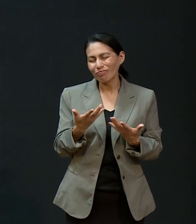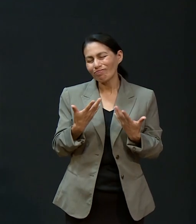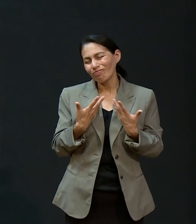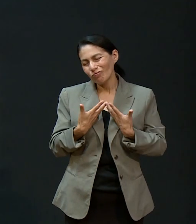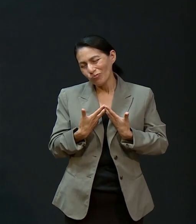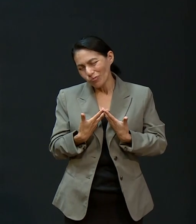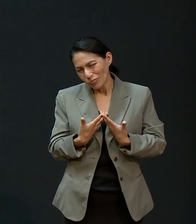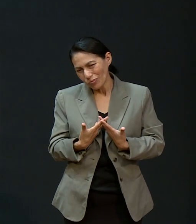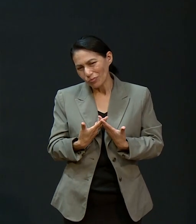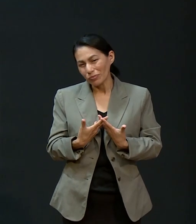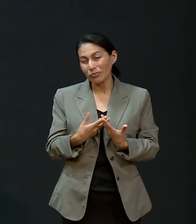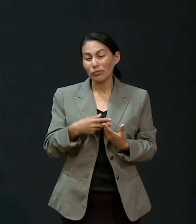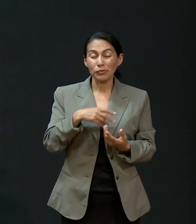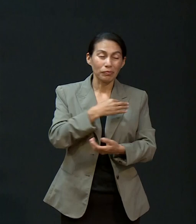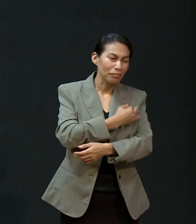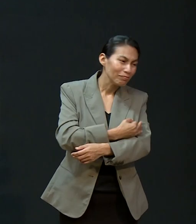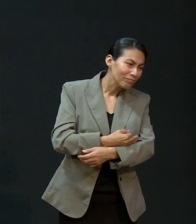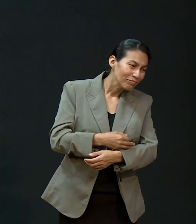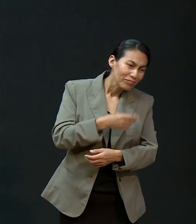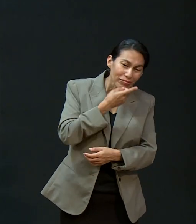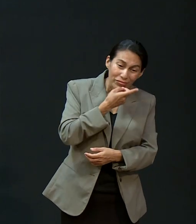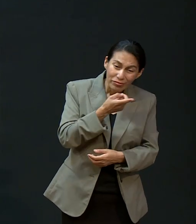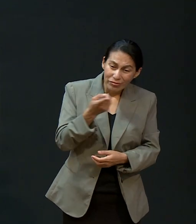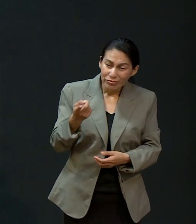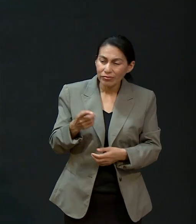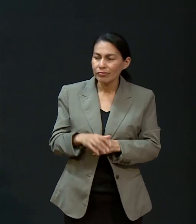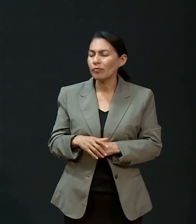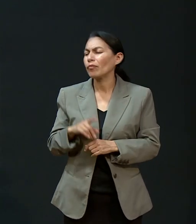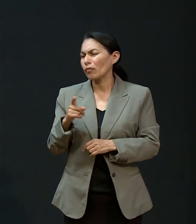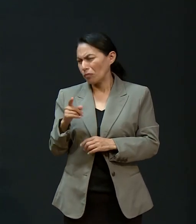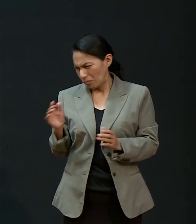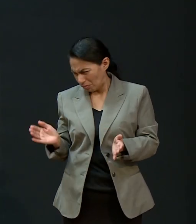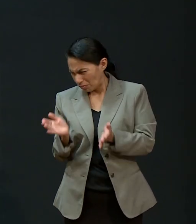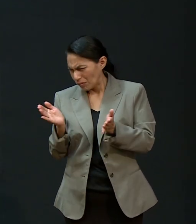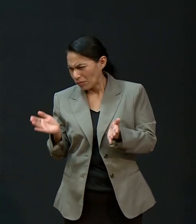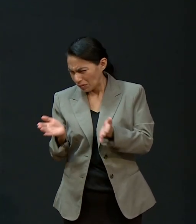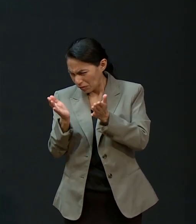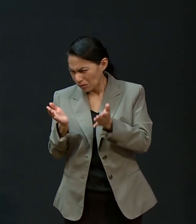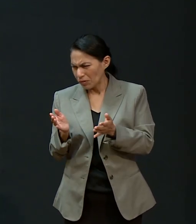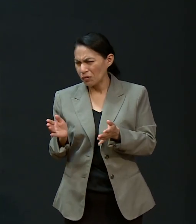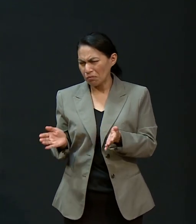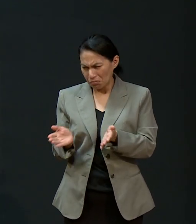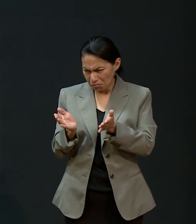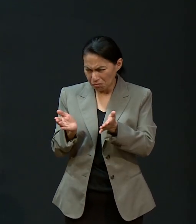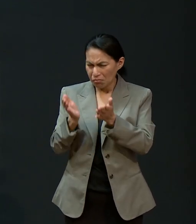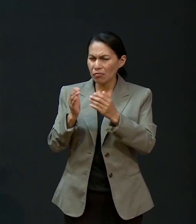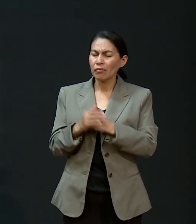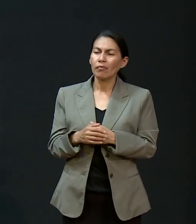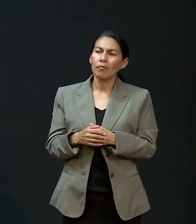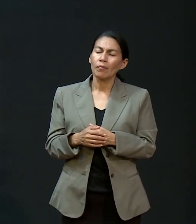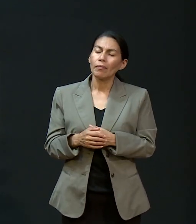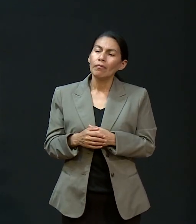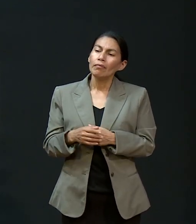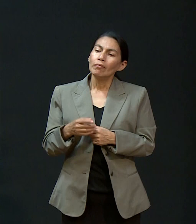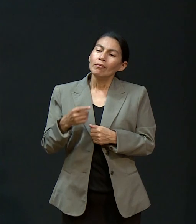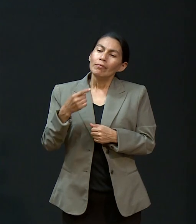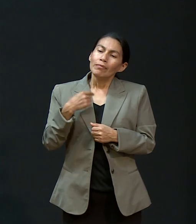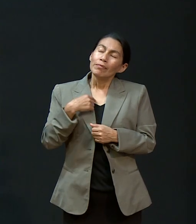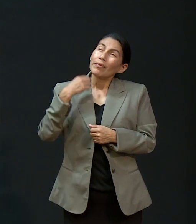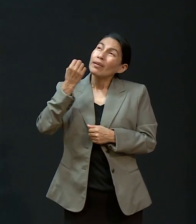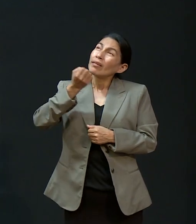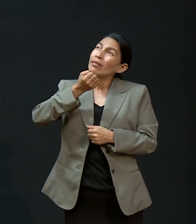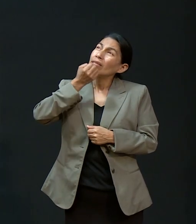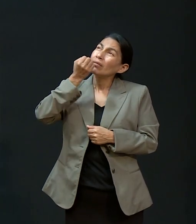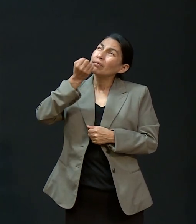posible? Y pues le decía a mi familia, me decían, no, Oscar, tú pues vale para adelante y te vamos a